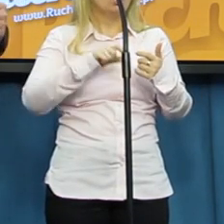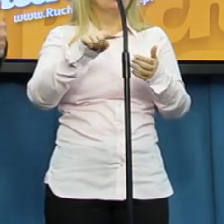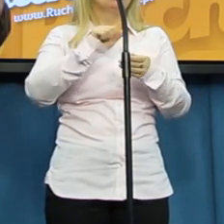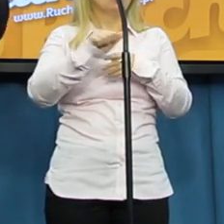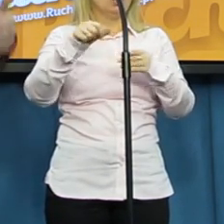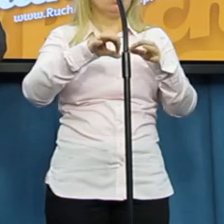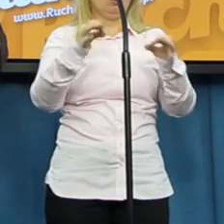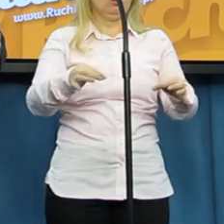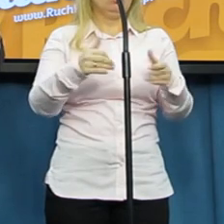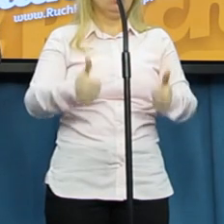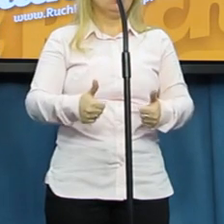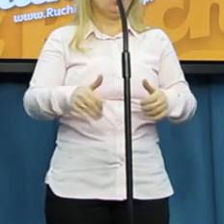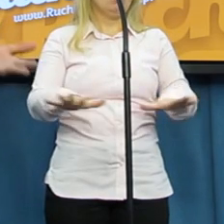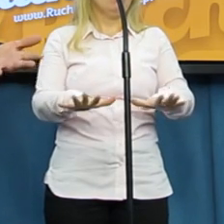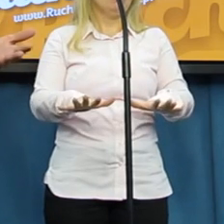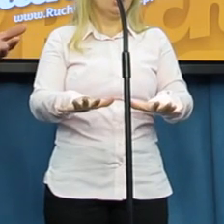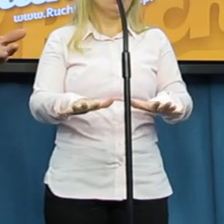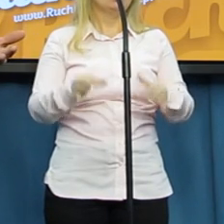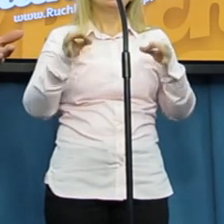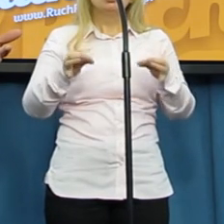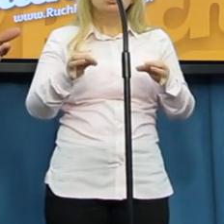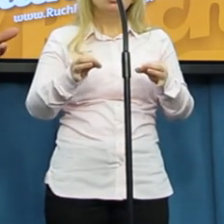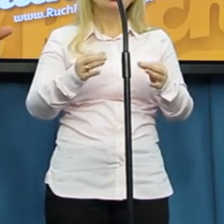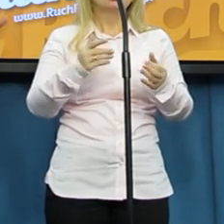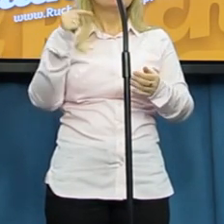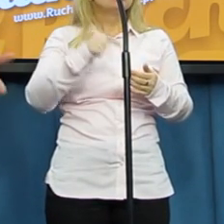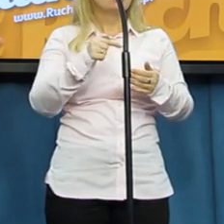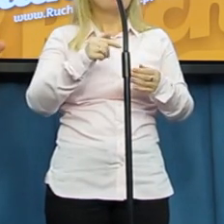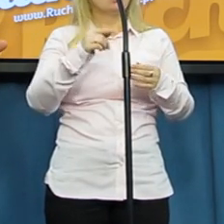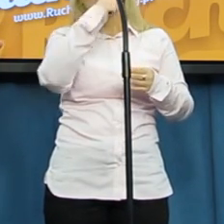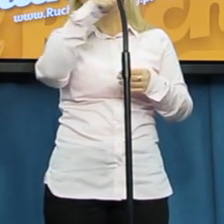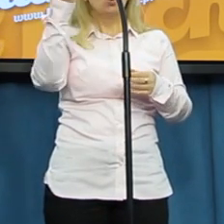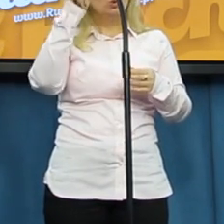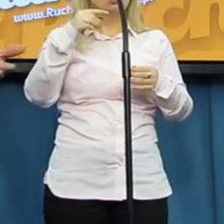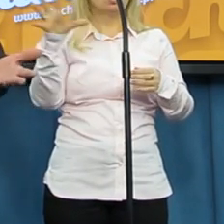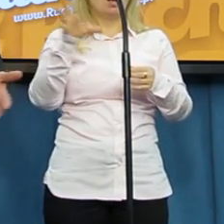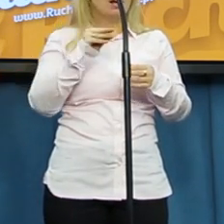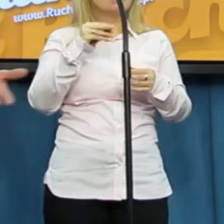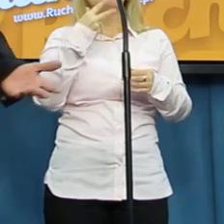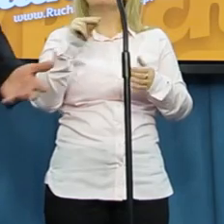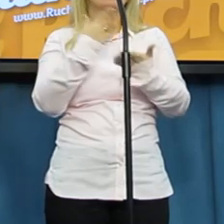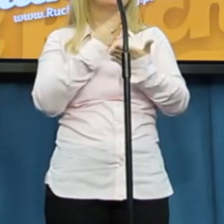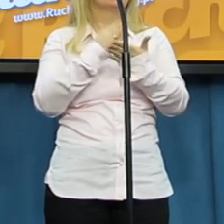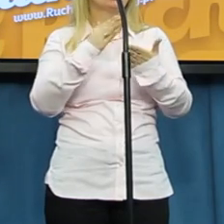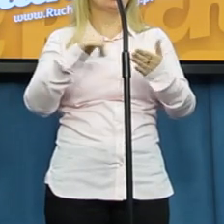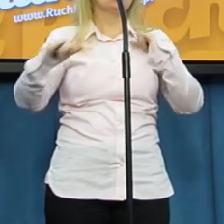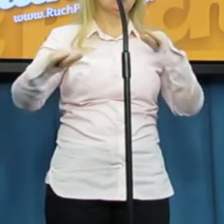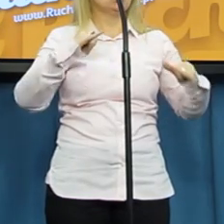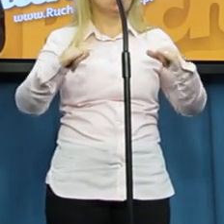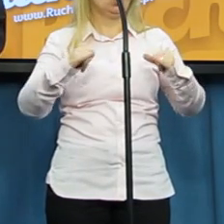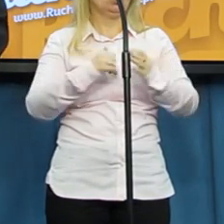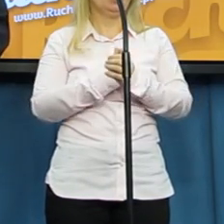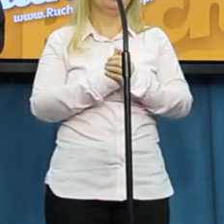było potrzebne, to było skuteczne, ale dzisiaj trzeba ludzi za tym. Trzeba ludzi, nie wystarczą tylko rządy. I dlatego ja